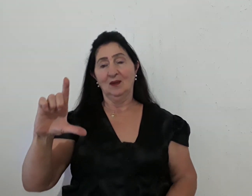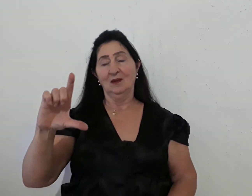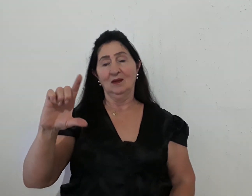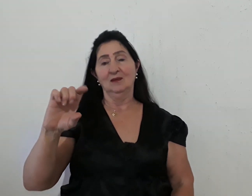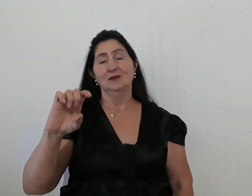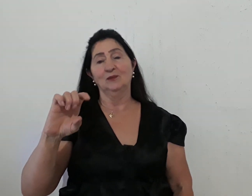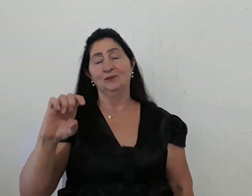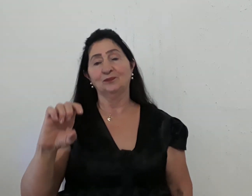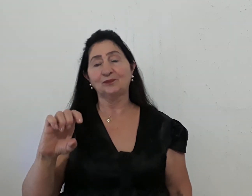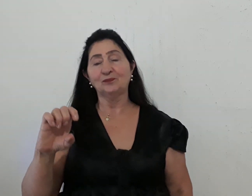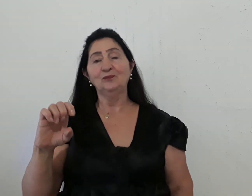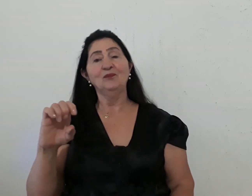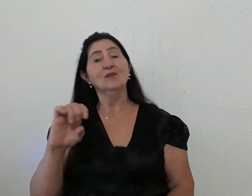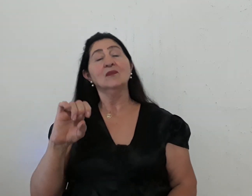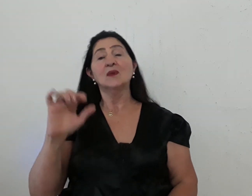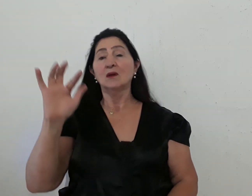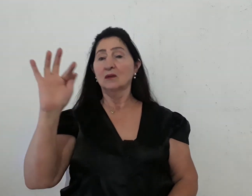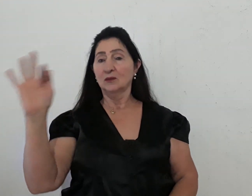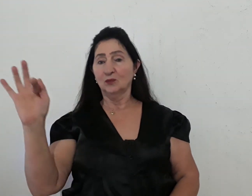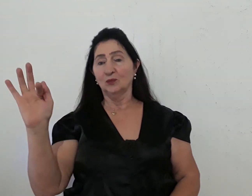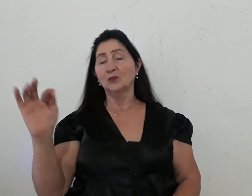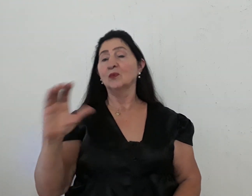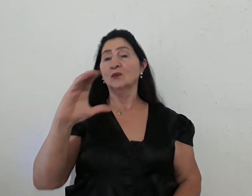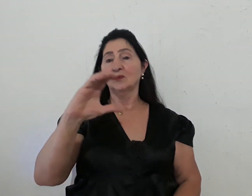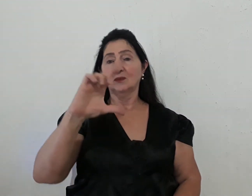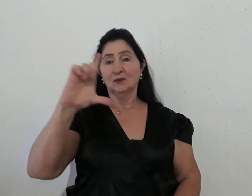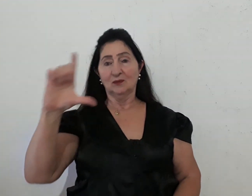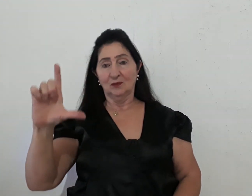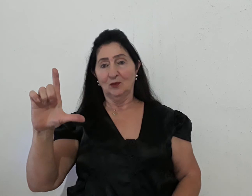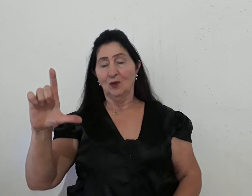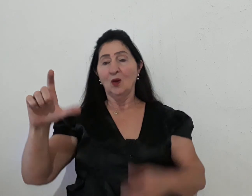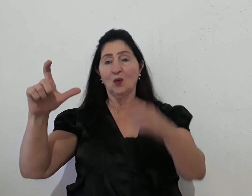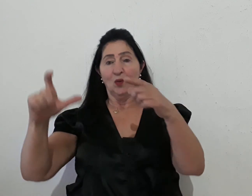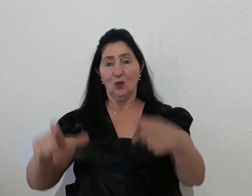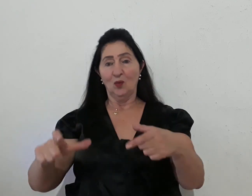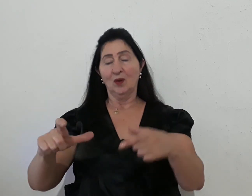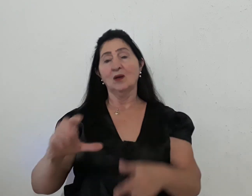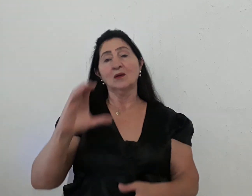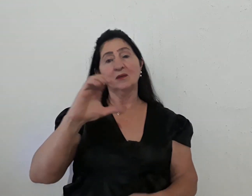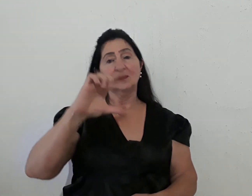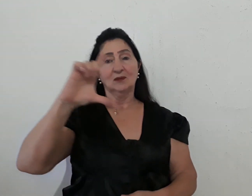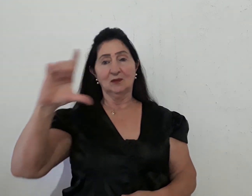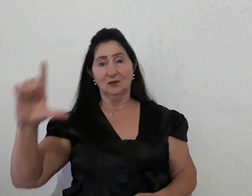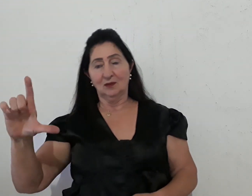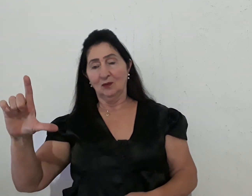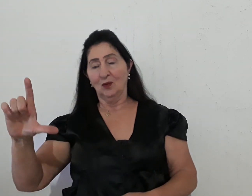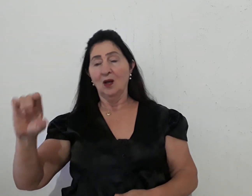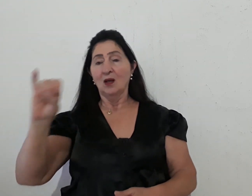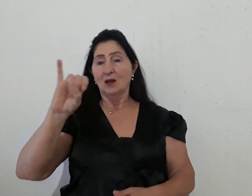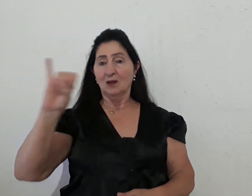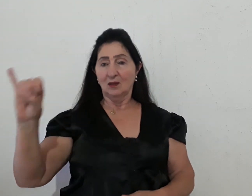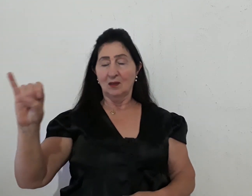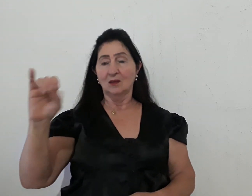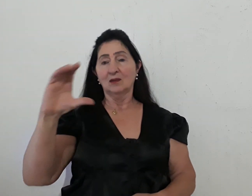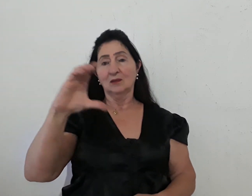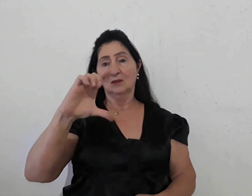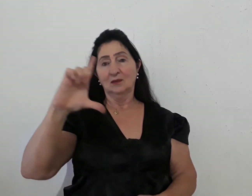usei agora, funcional, sistema de locação, classificador instrumental, classificador de